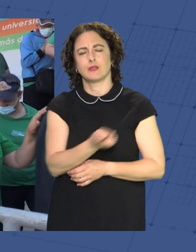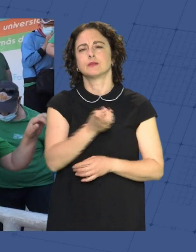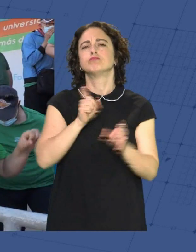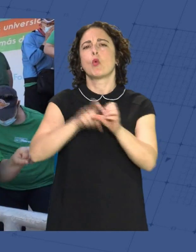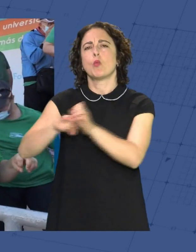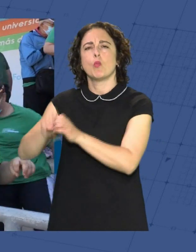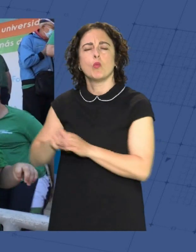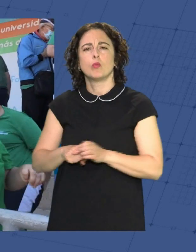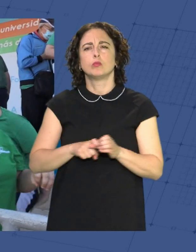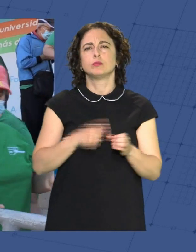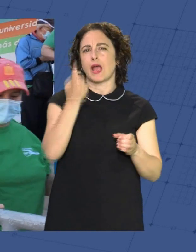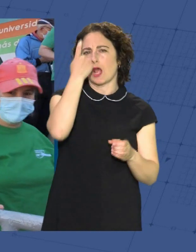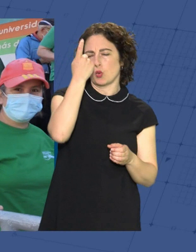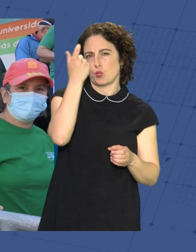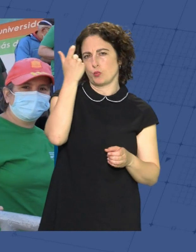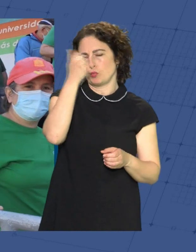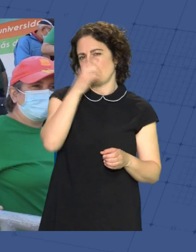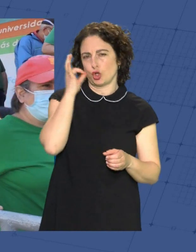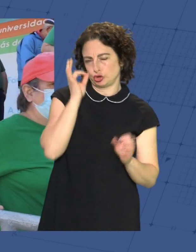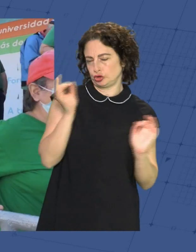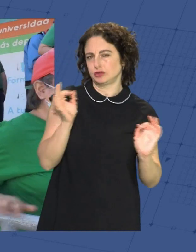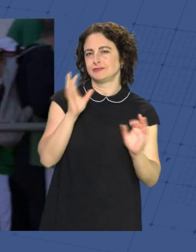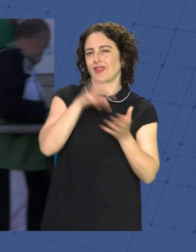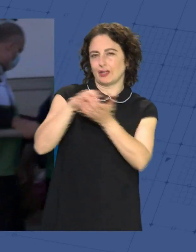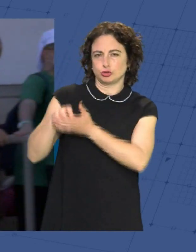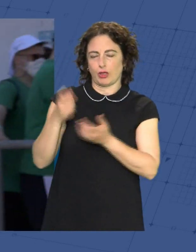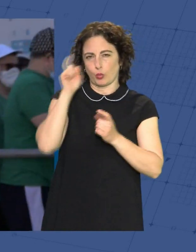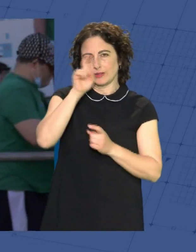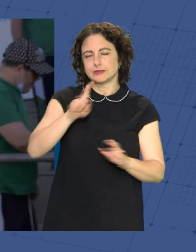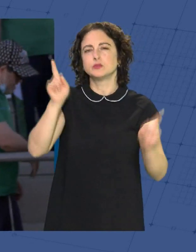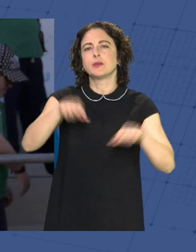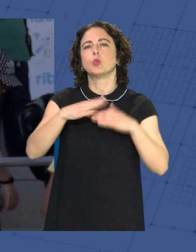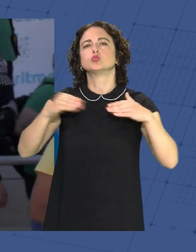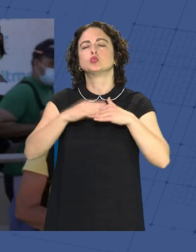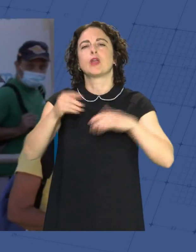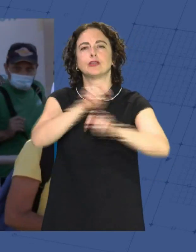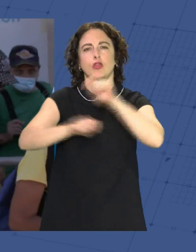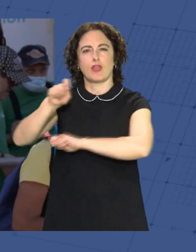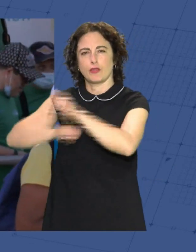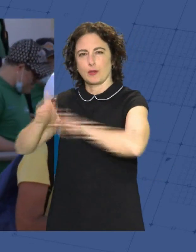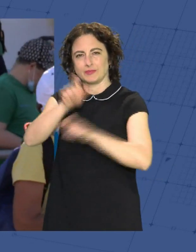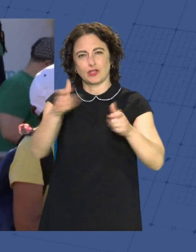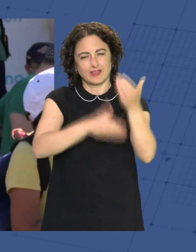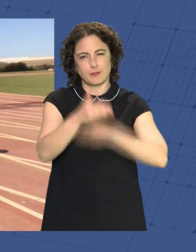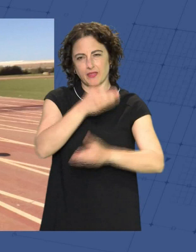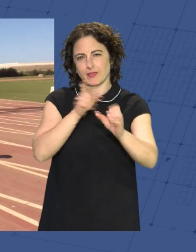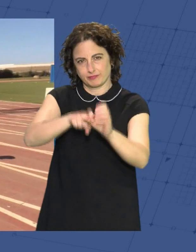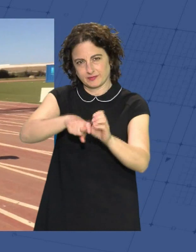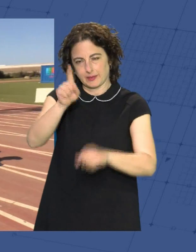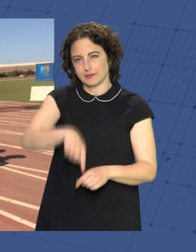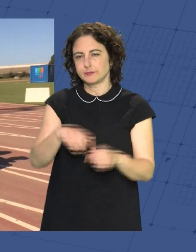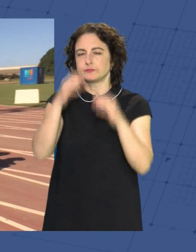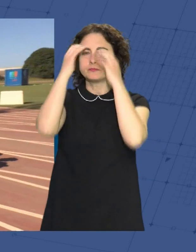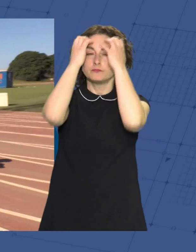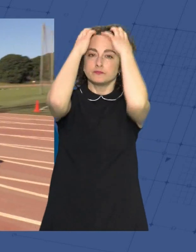participarán alumnos de varios centros educativos de la provincia y también usuarios de asociaciones de personas con discapacidad. Vamos a